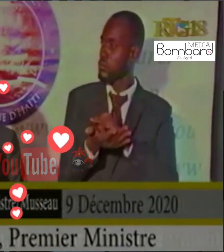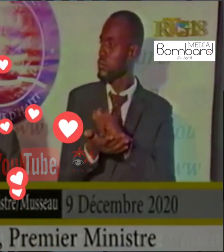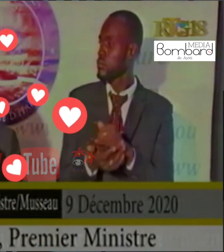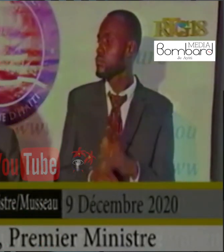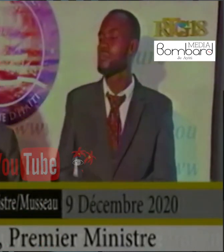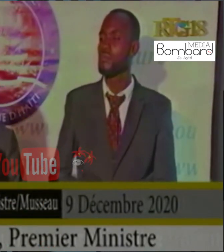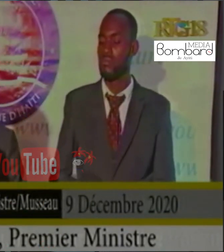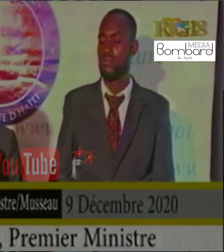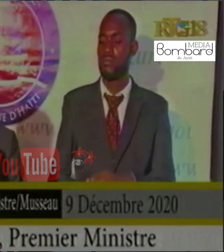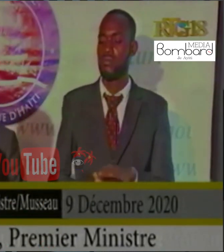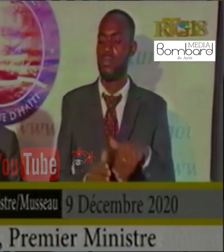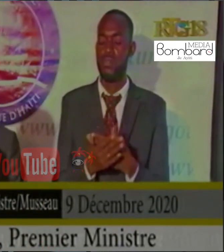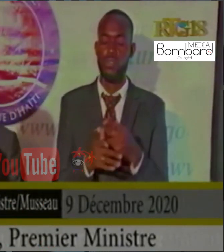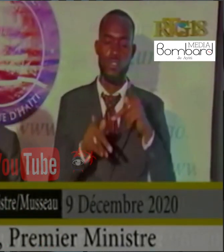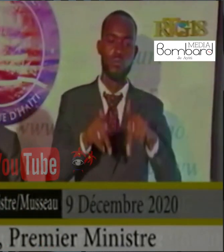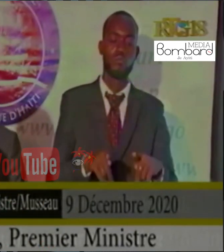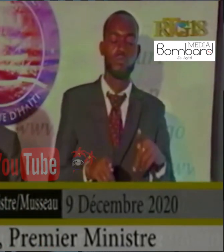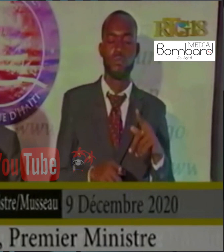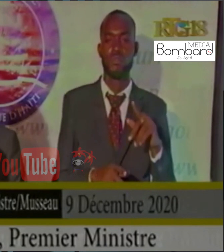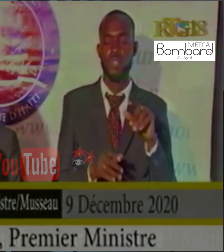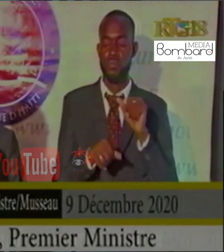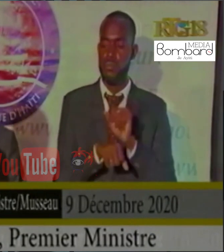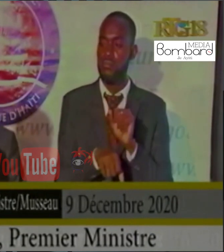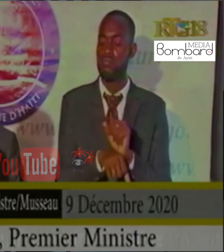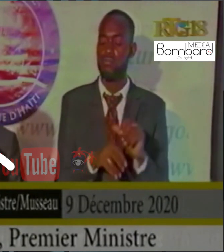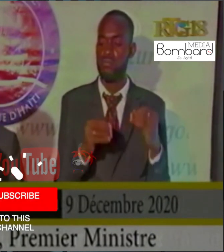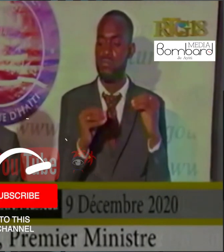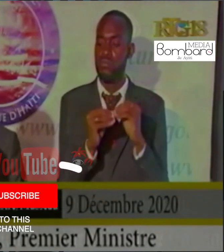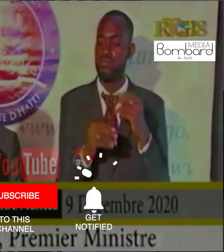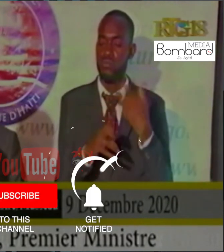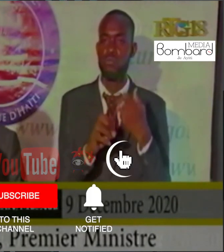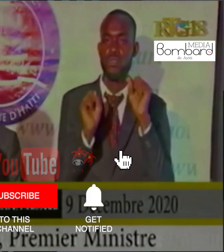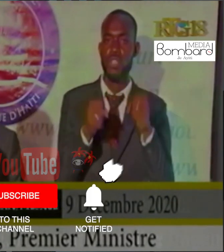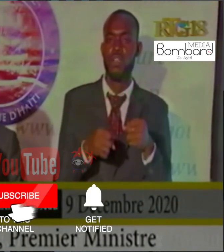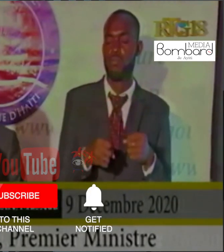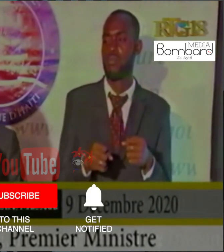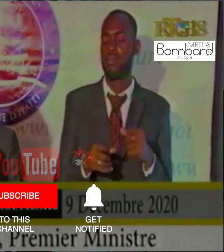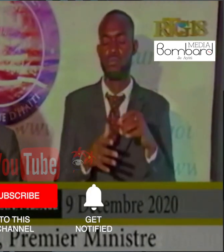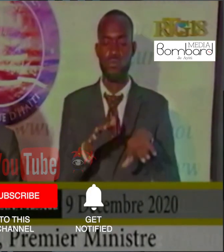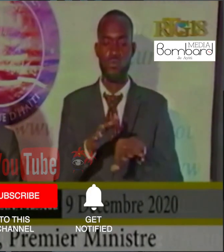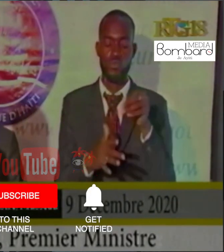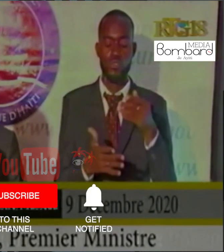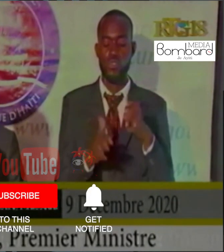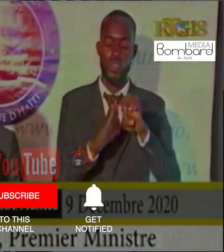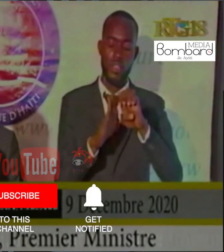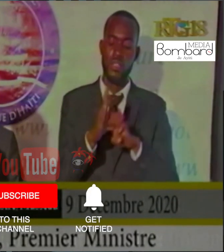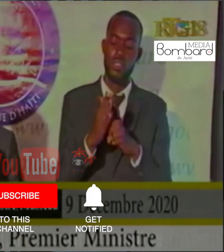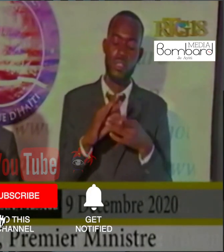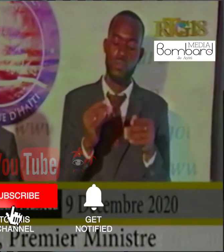faille ni relâche demeure la clé de voûte pour l'établissement d'un état de droit qui puisse